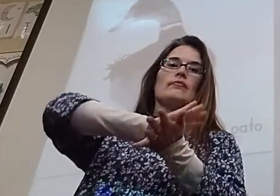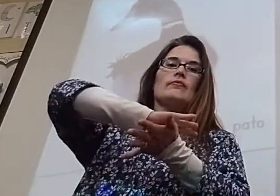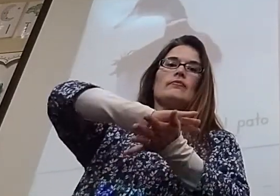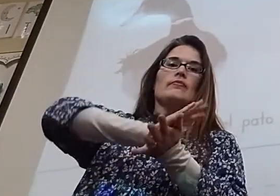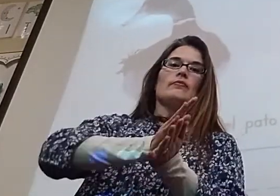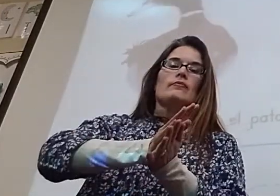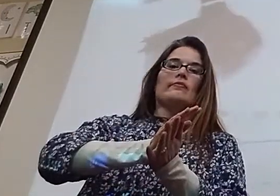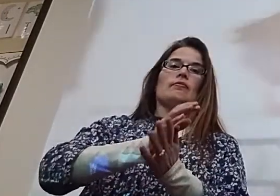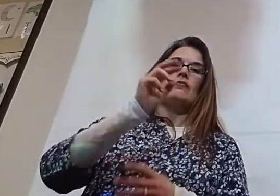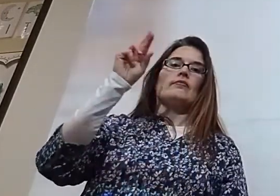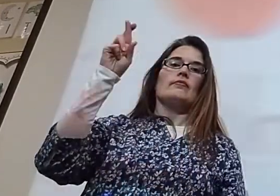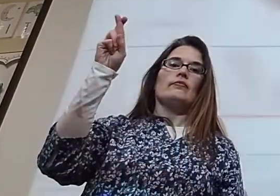queso, R,